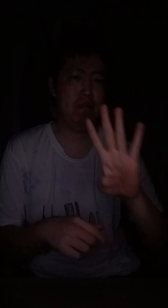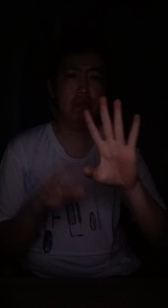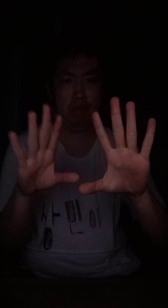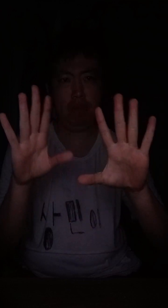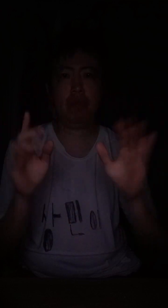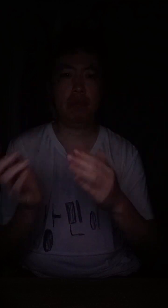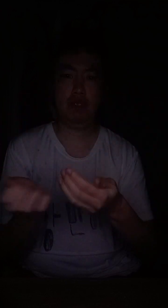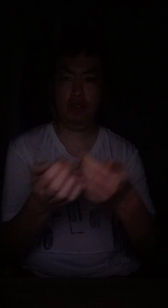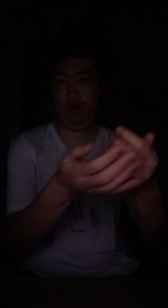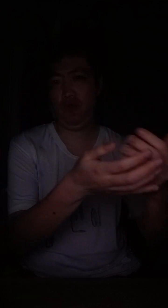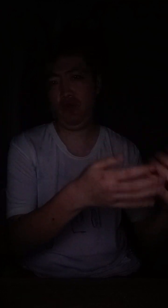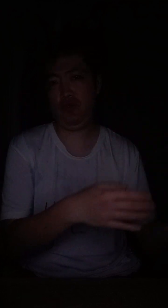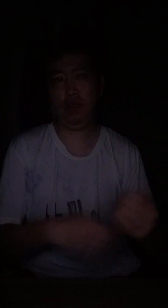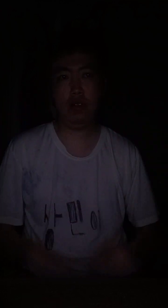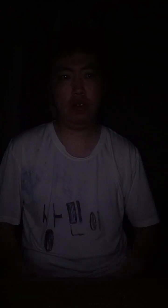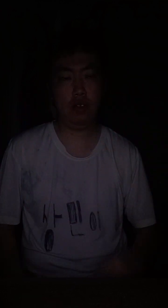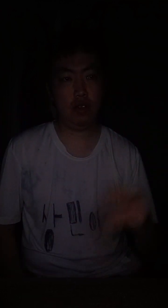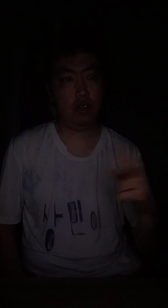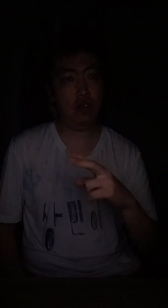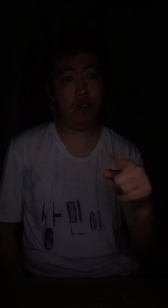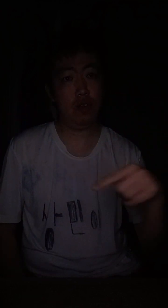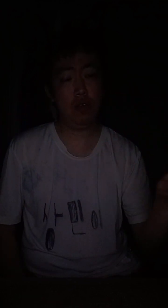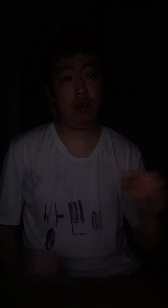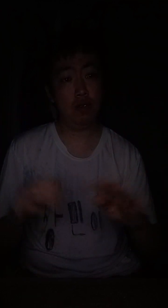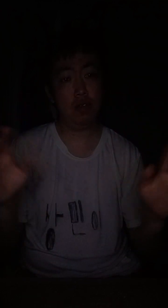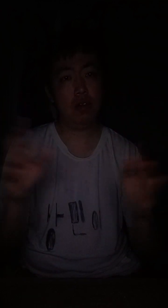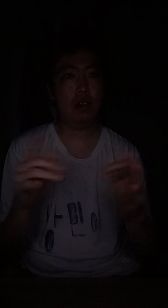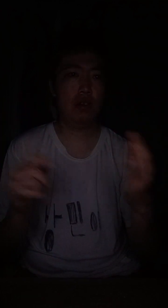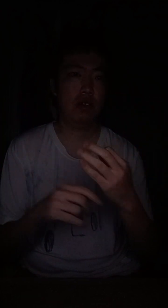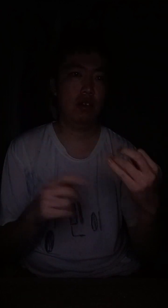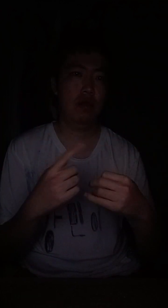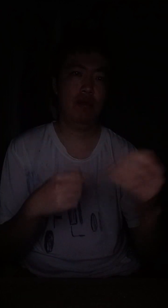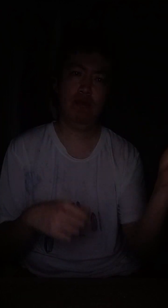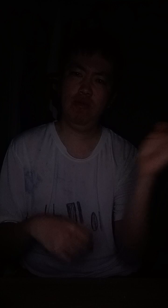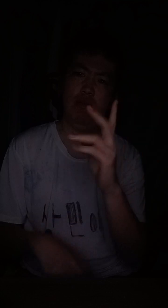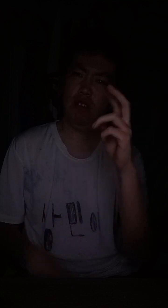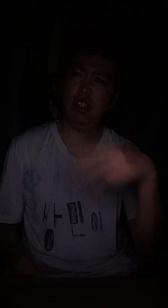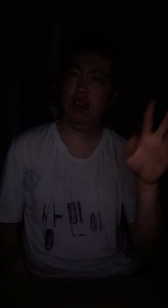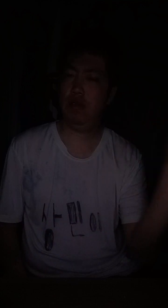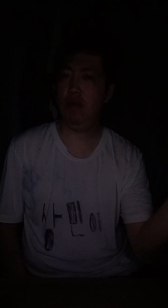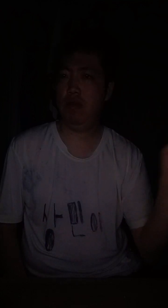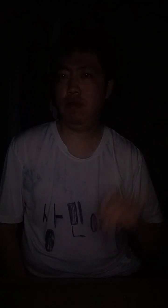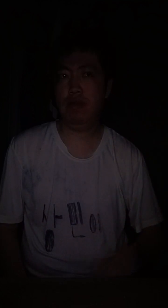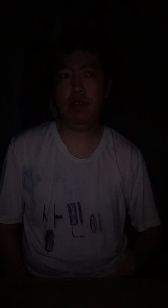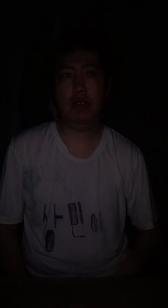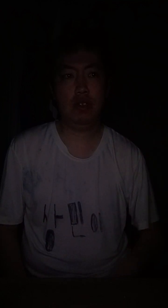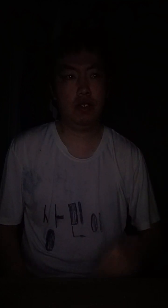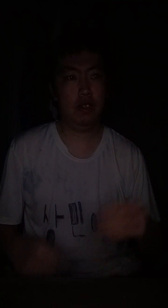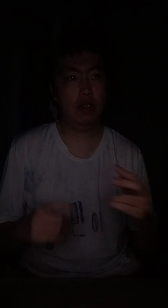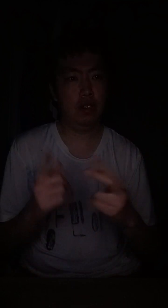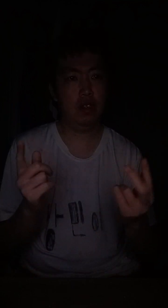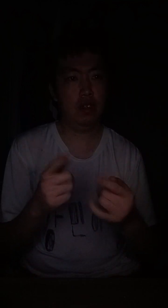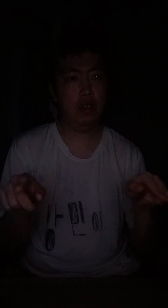10분에 출근했습니다. 오전 10시 진행할 예정이었던 취임식 역시 무산됐습니다. 구성원들을